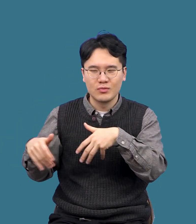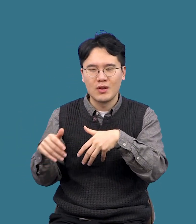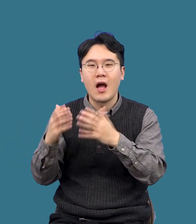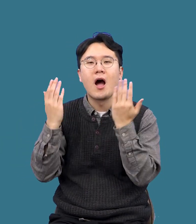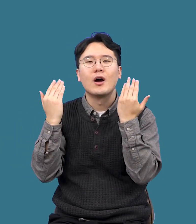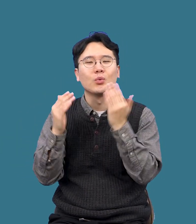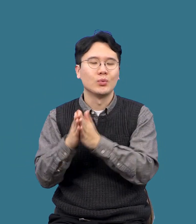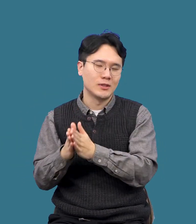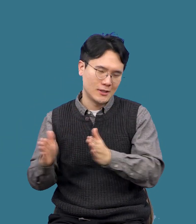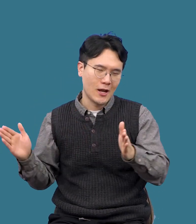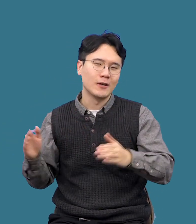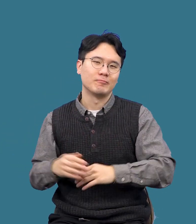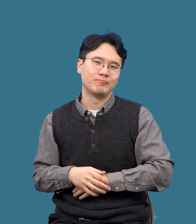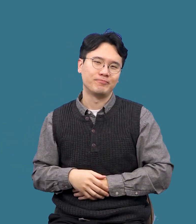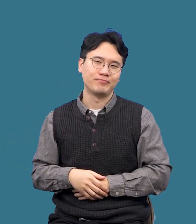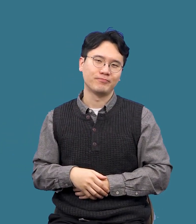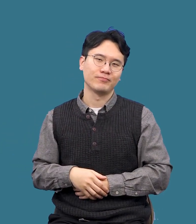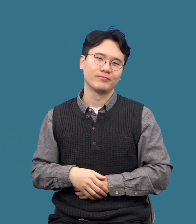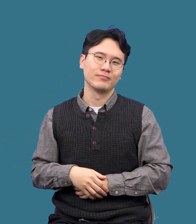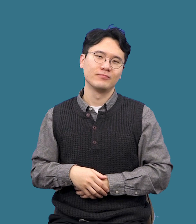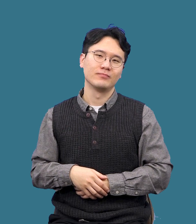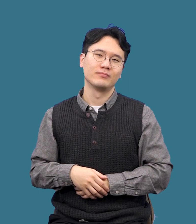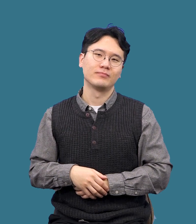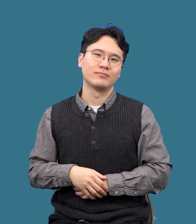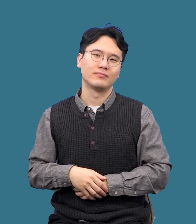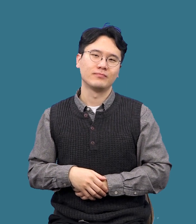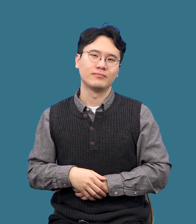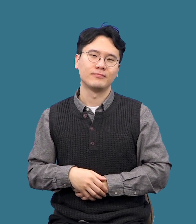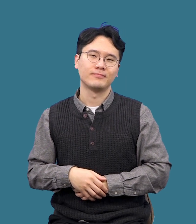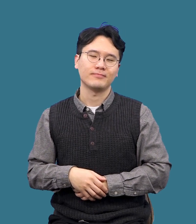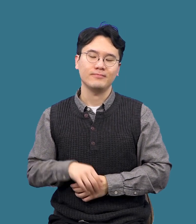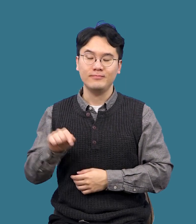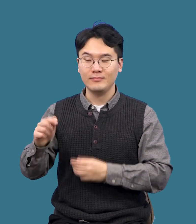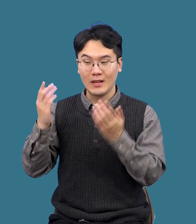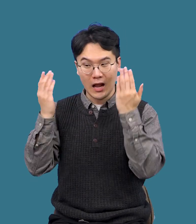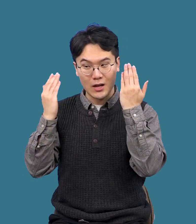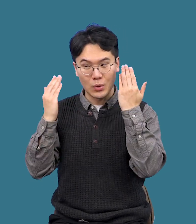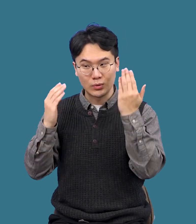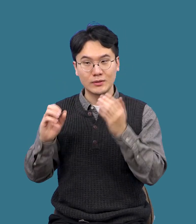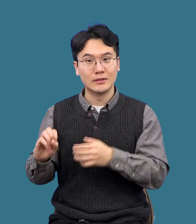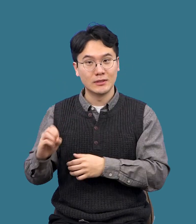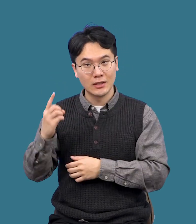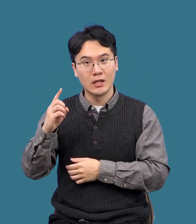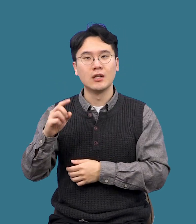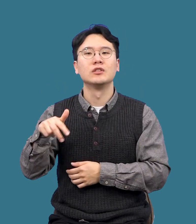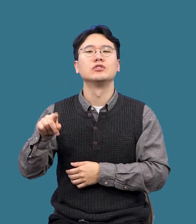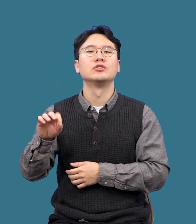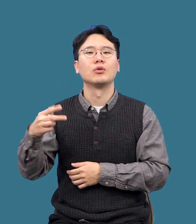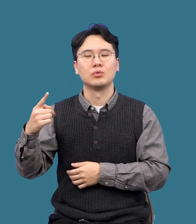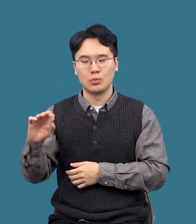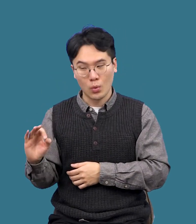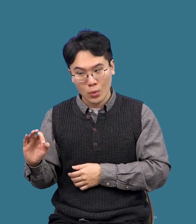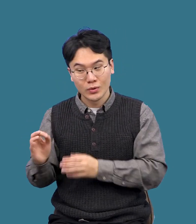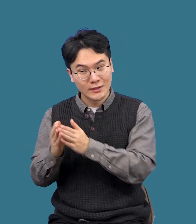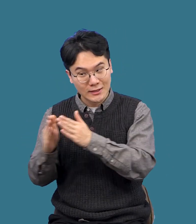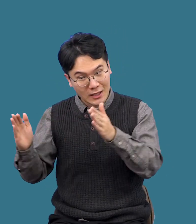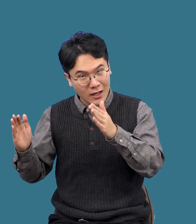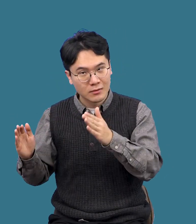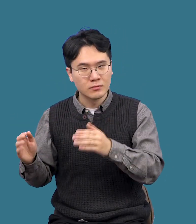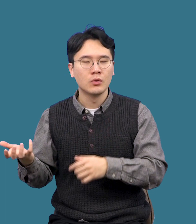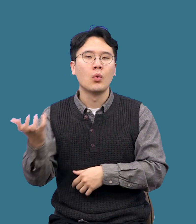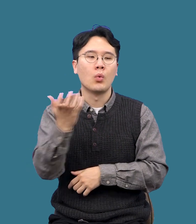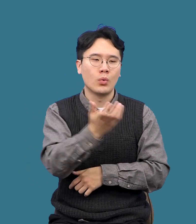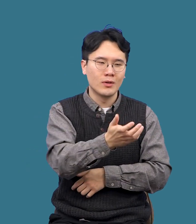그리고 잠시 후에 처음에 이 학교는 정동에서 시작되었지만 해화동으로 학교를 옮겨요.